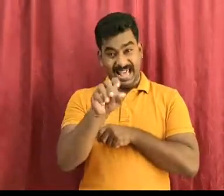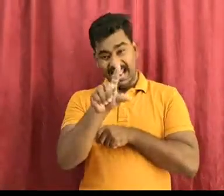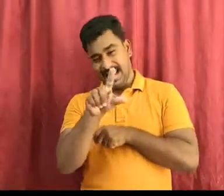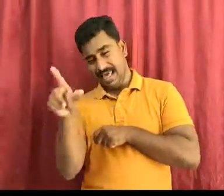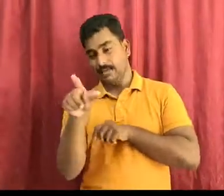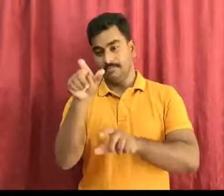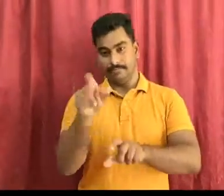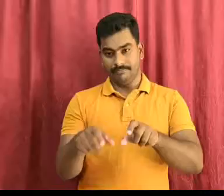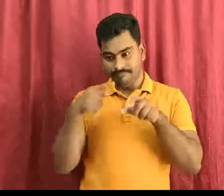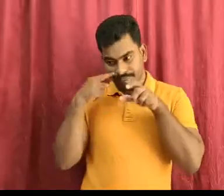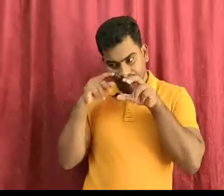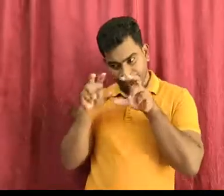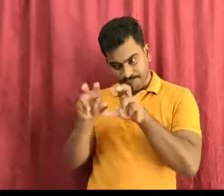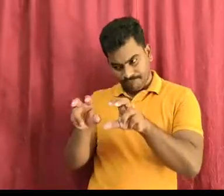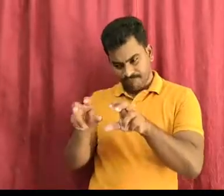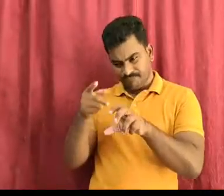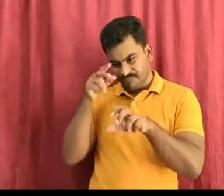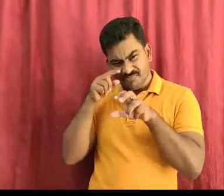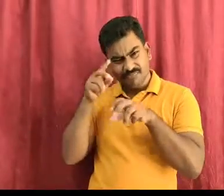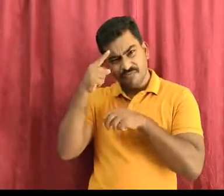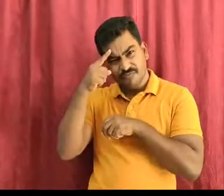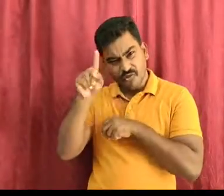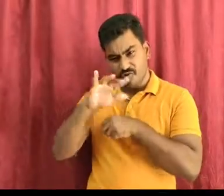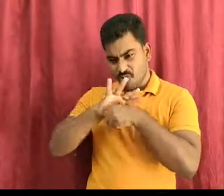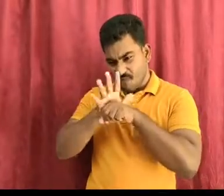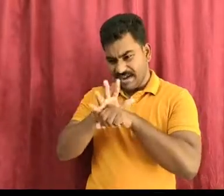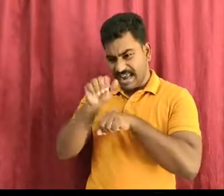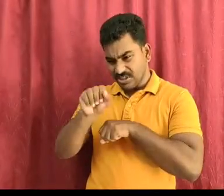9 ലക്ഷം പേർ നിരീക്ഷണത്തിലാണ്.